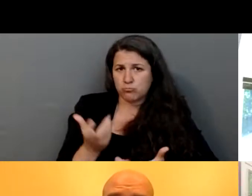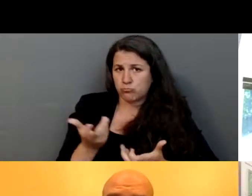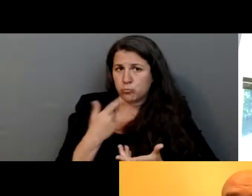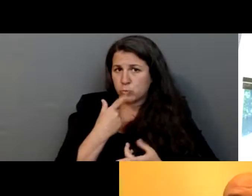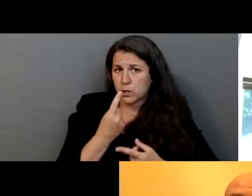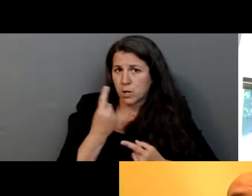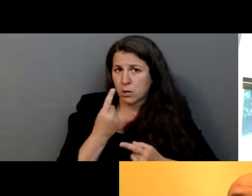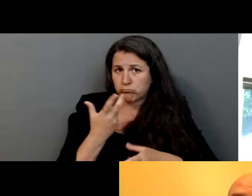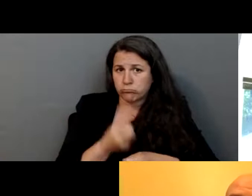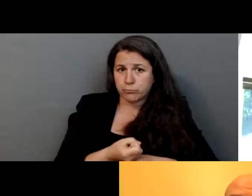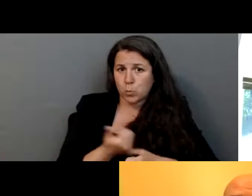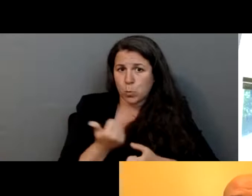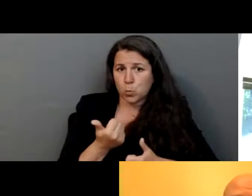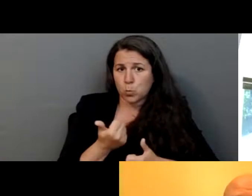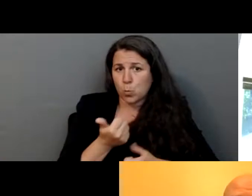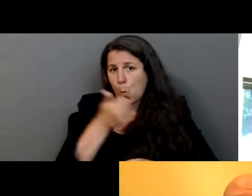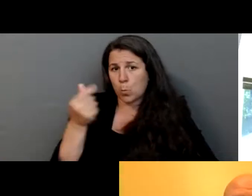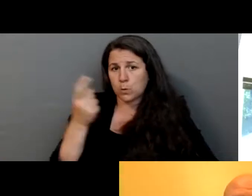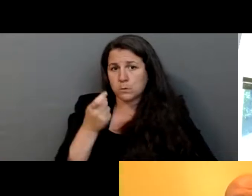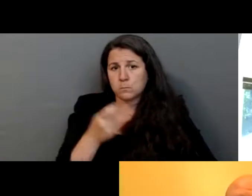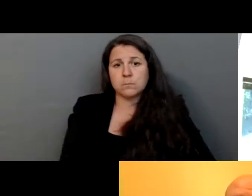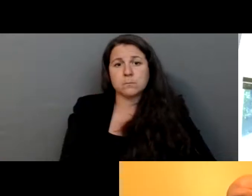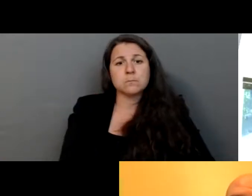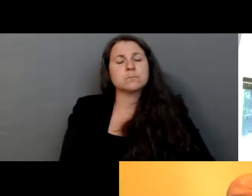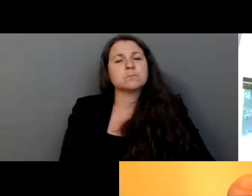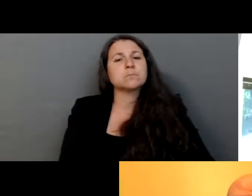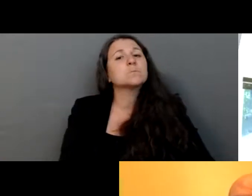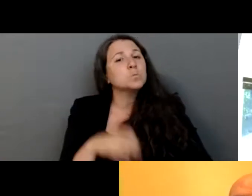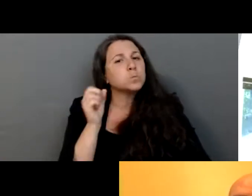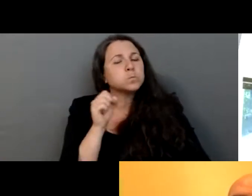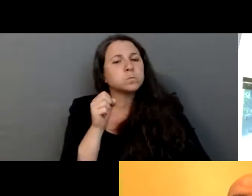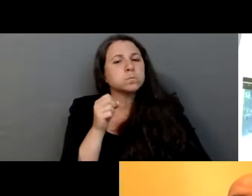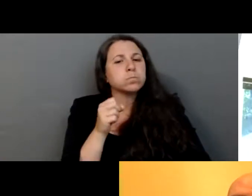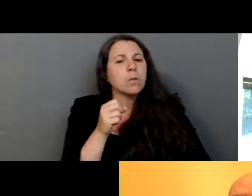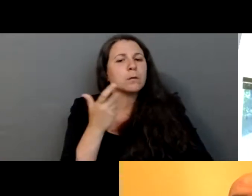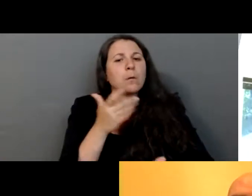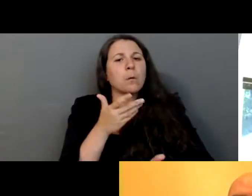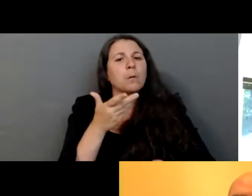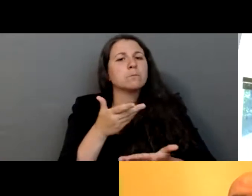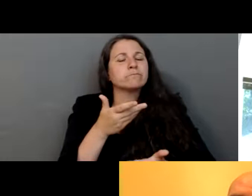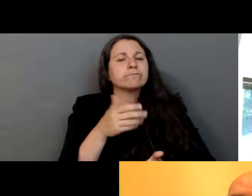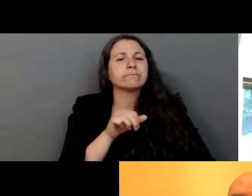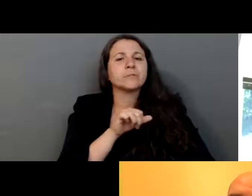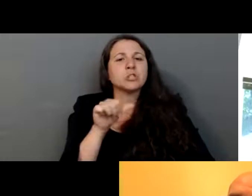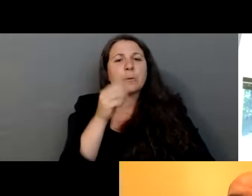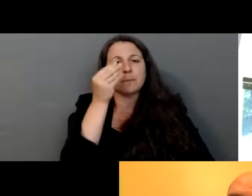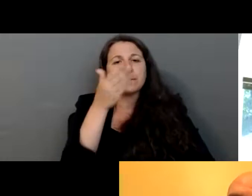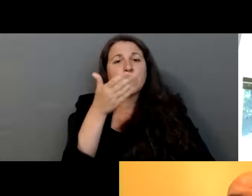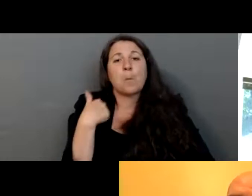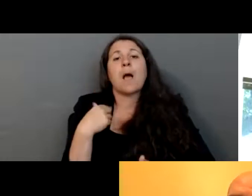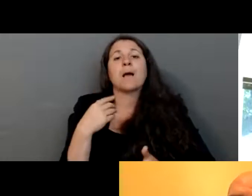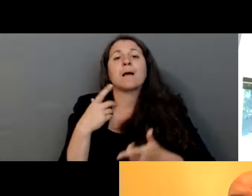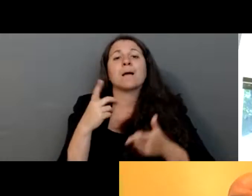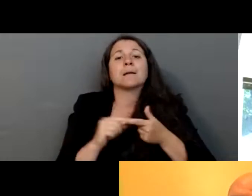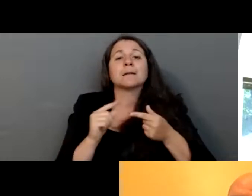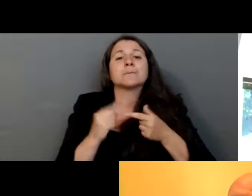mots ou j'accorde une autre question? Oui, oui, bien, peut-être juste pour dire, donc, ce dont je parlais, c'était le fait